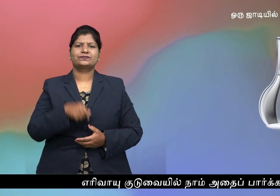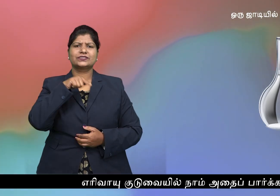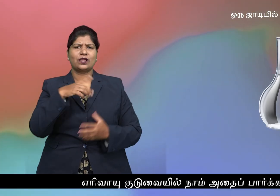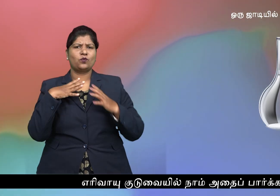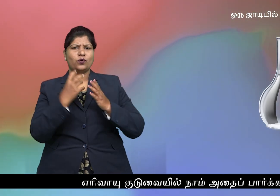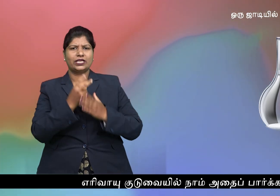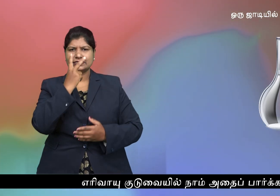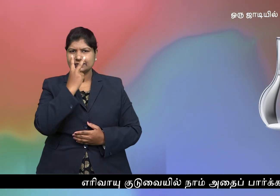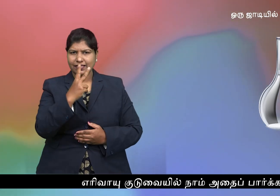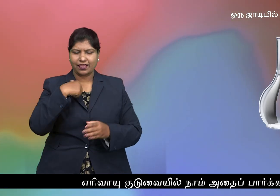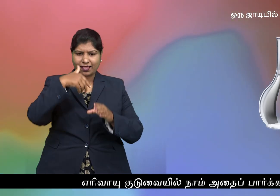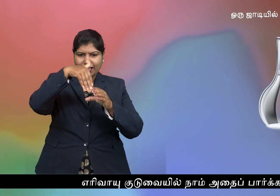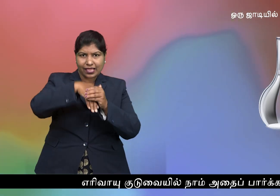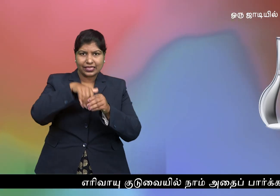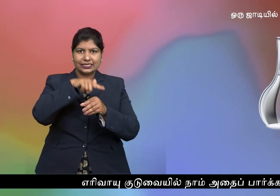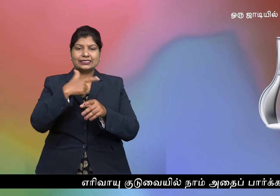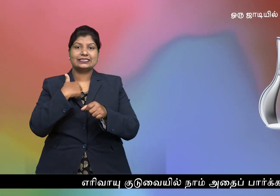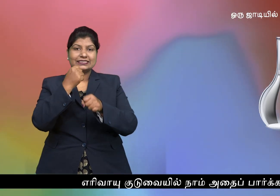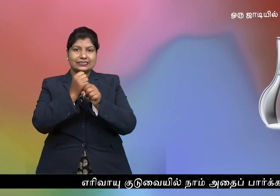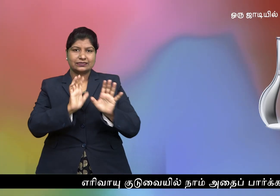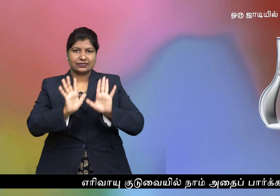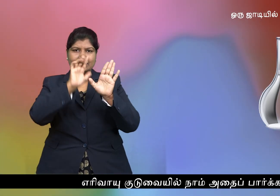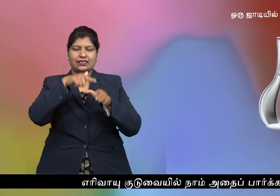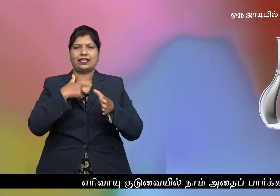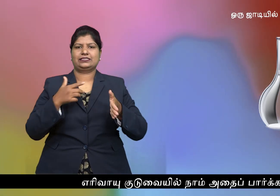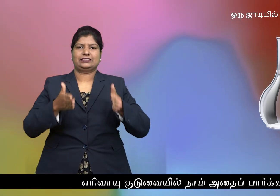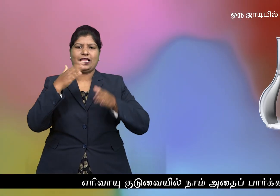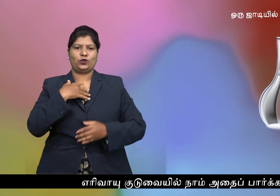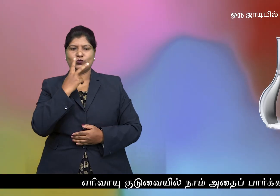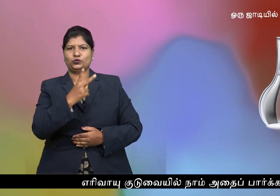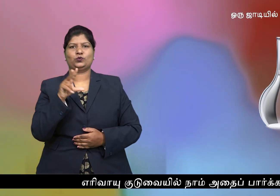எரிவாயு குடுவையில் நாம் அதை பார்க்க முடியாது.